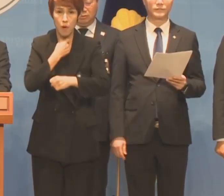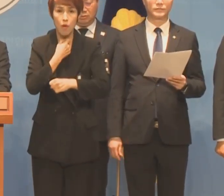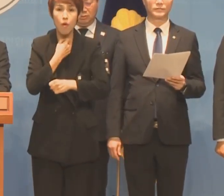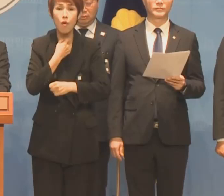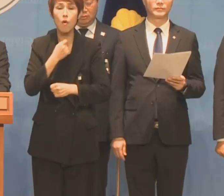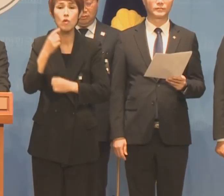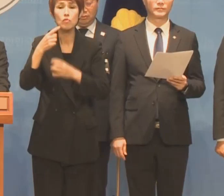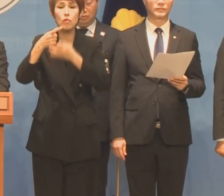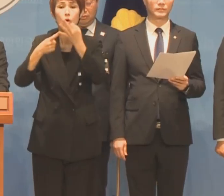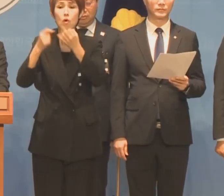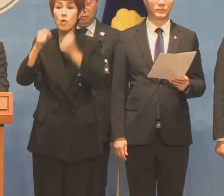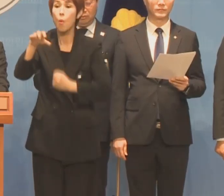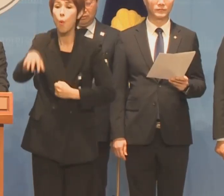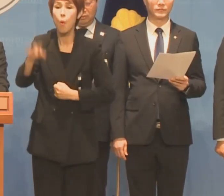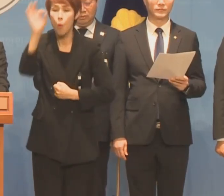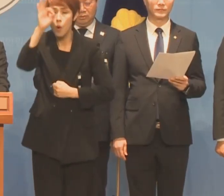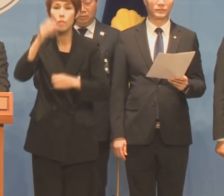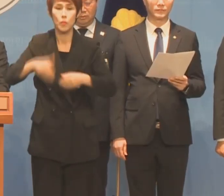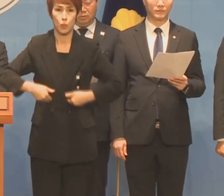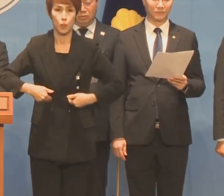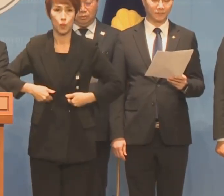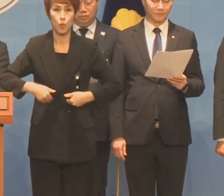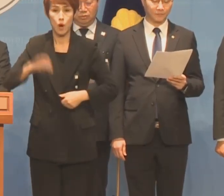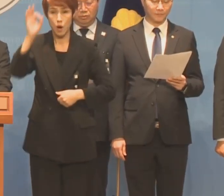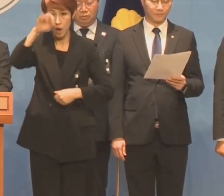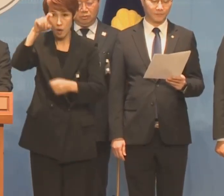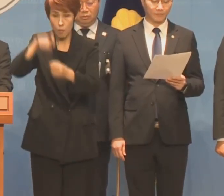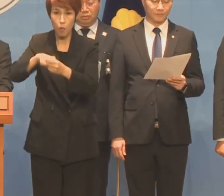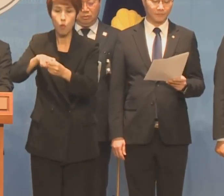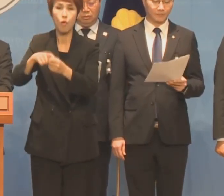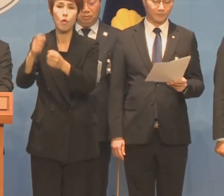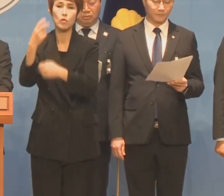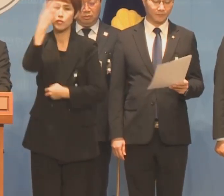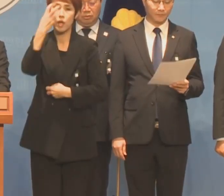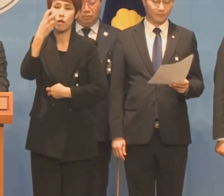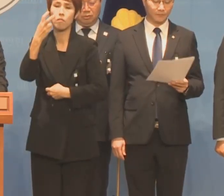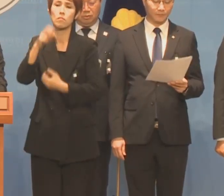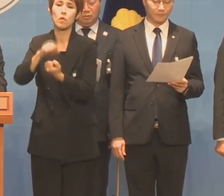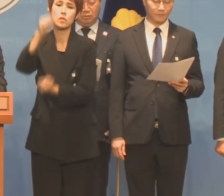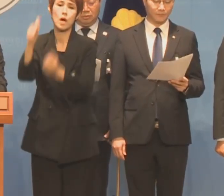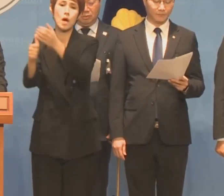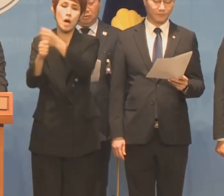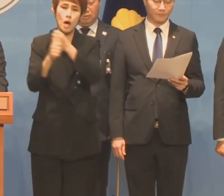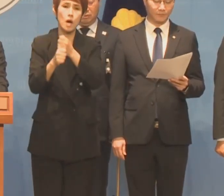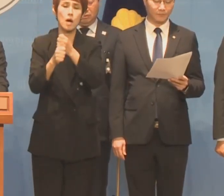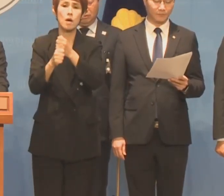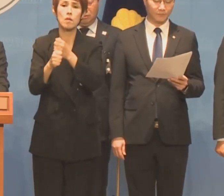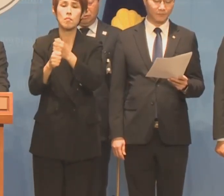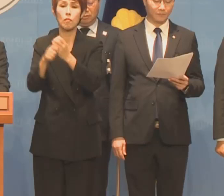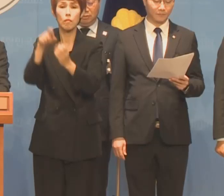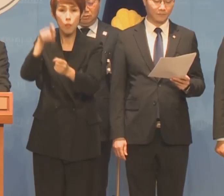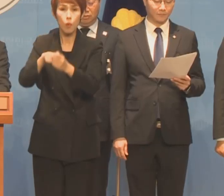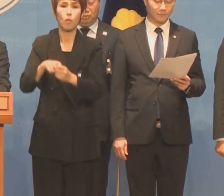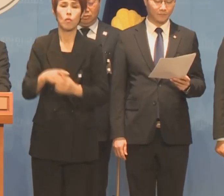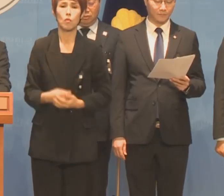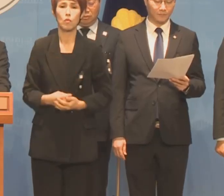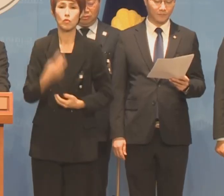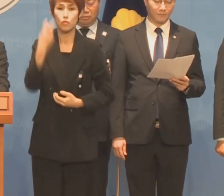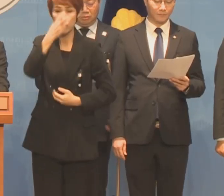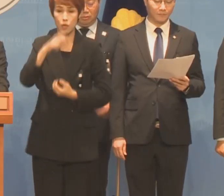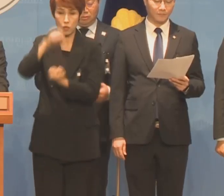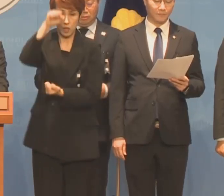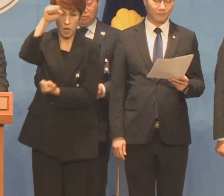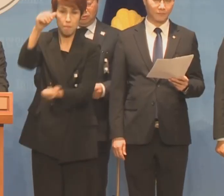합니다. 윤석열을 찾는 행위를 하기 위한 수색영장을 발부받은 것이고 이는 체포하기 위한 당연한